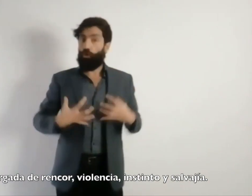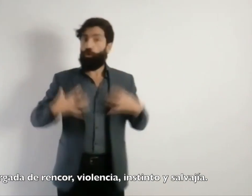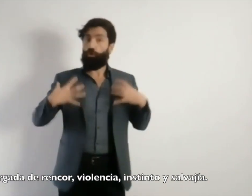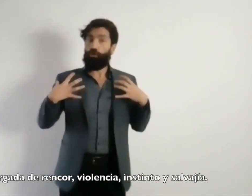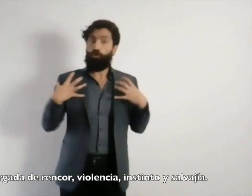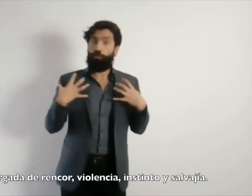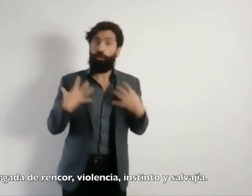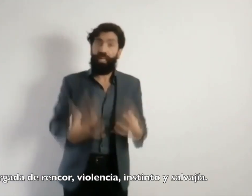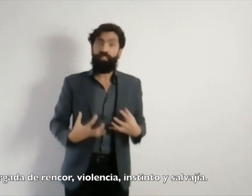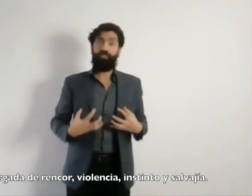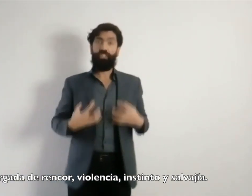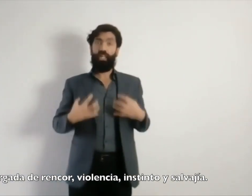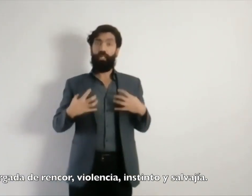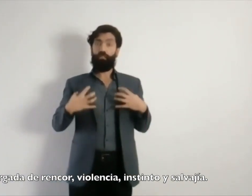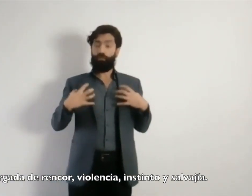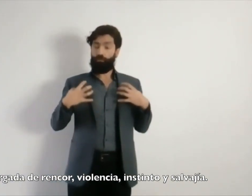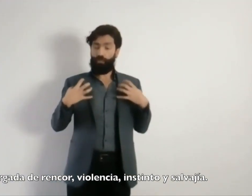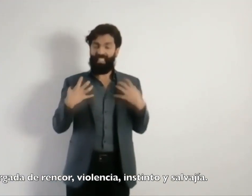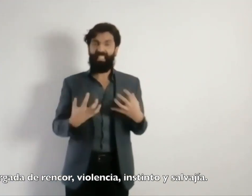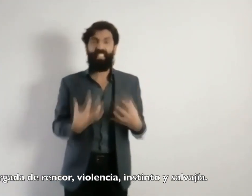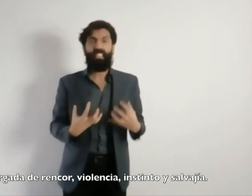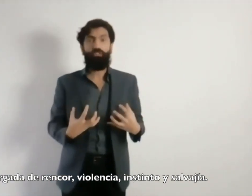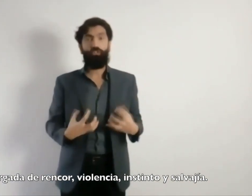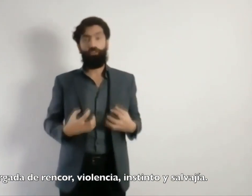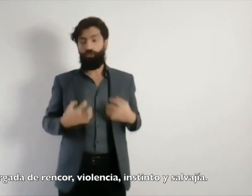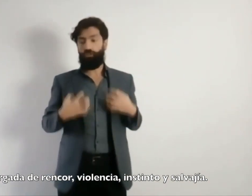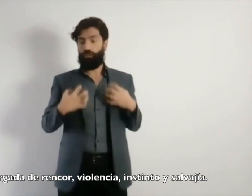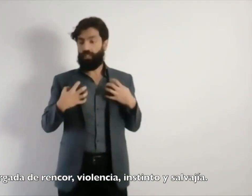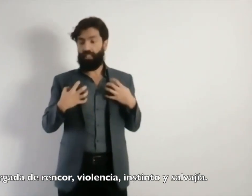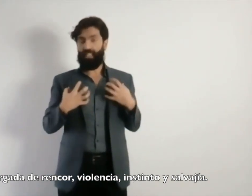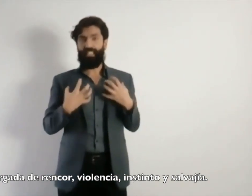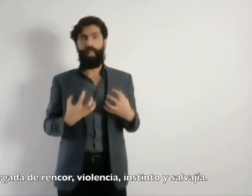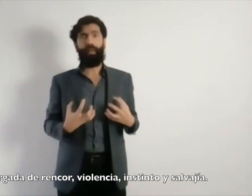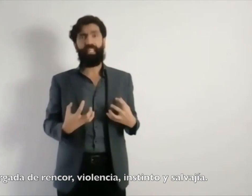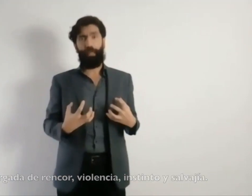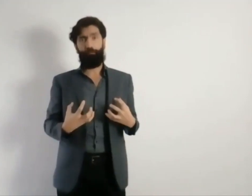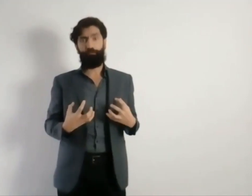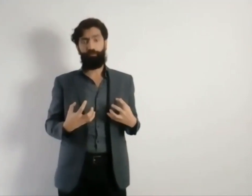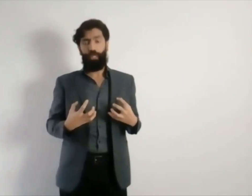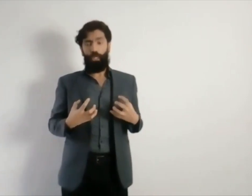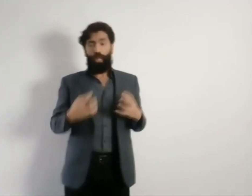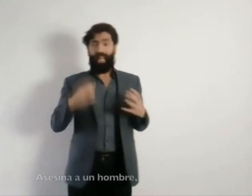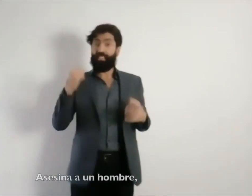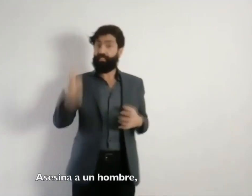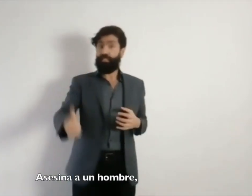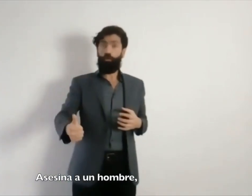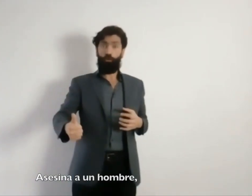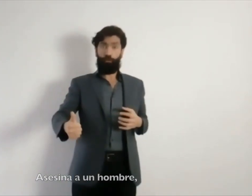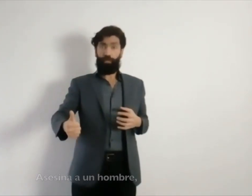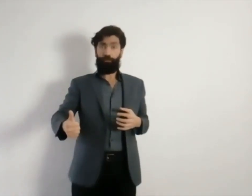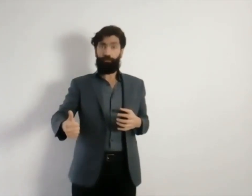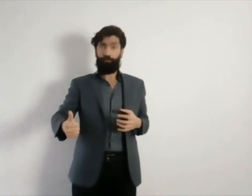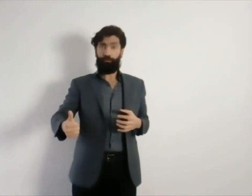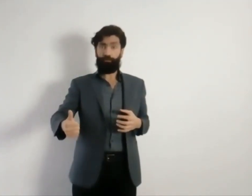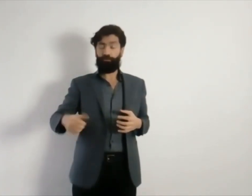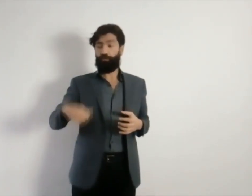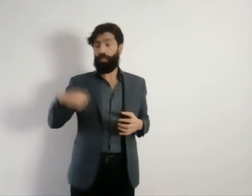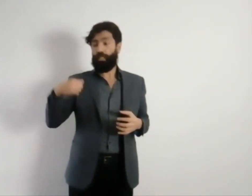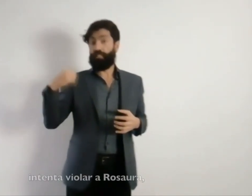rencor, violencia, instinto y salvajía. Asesina a un hombre,